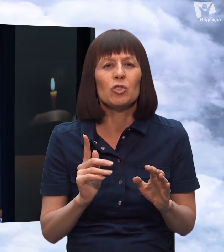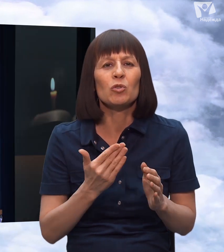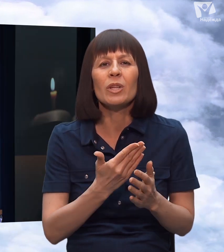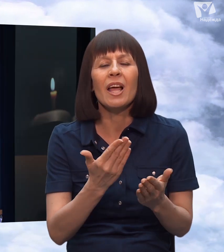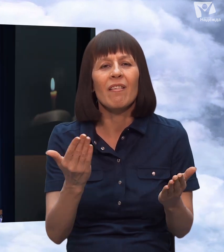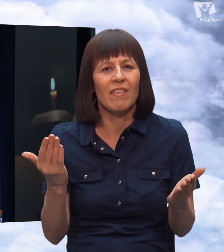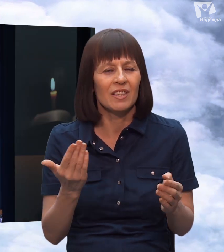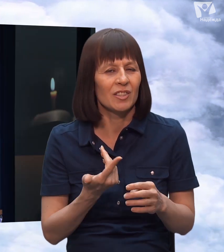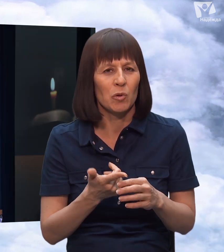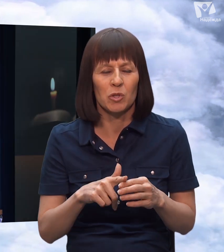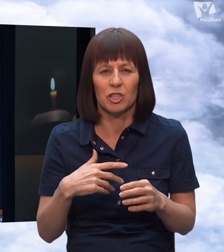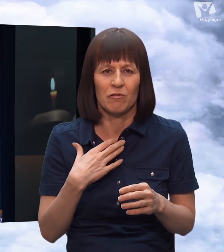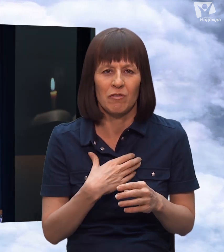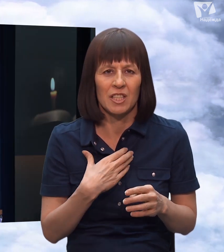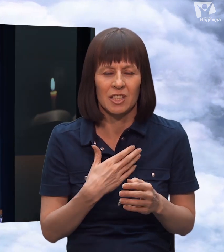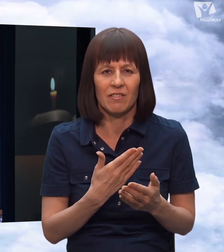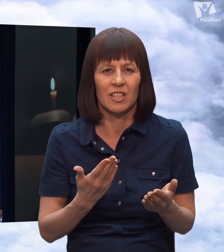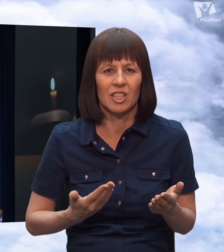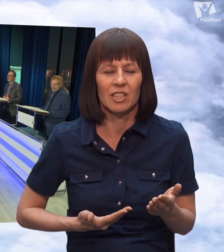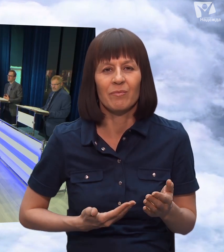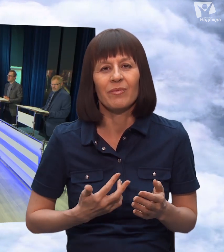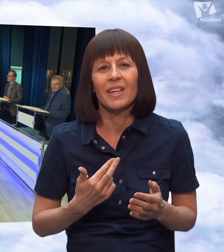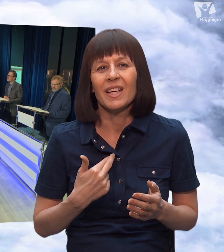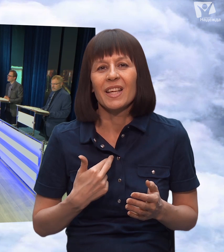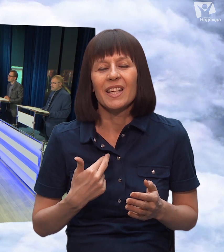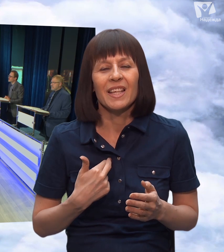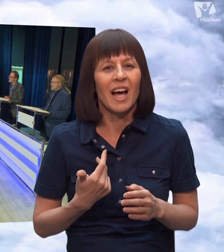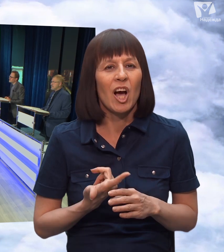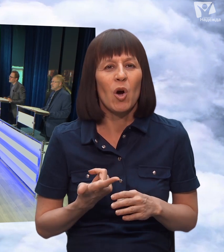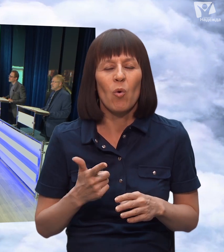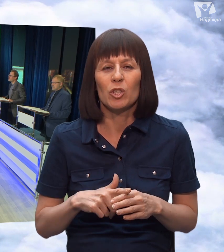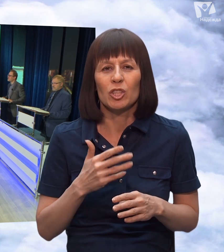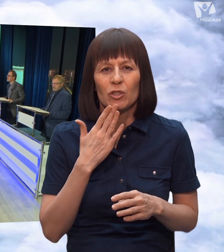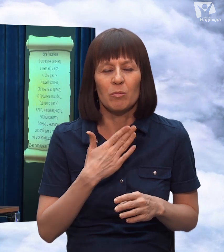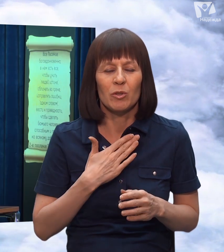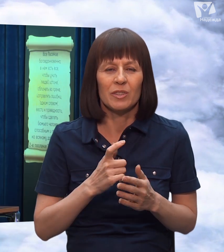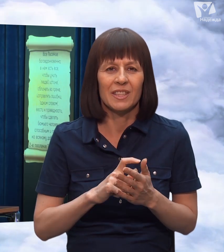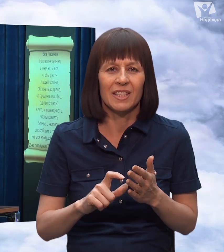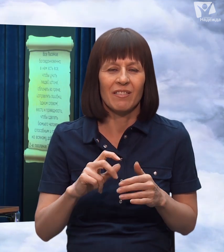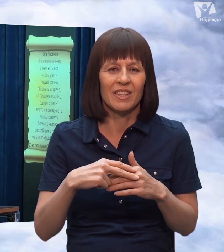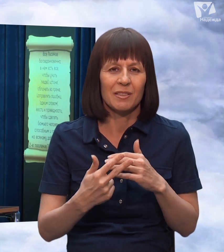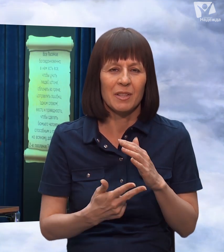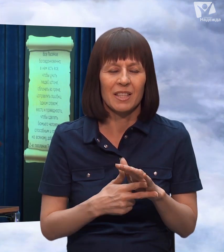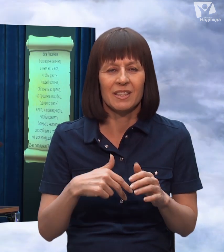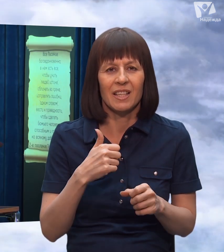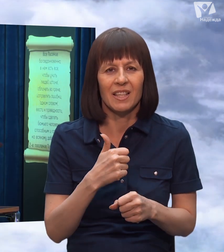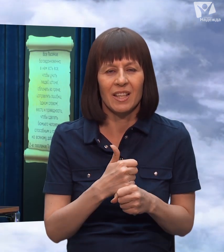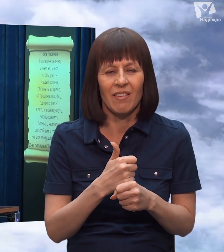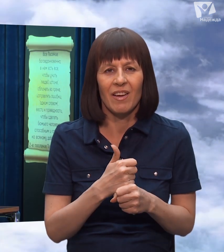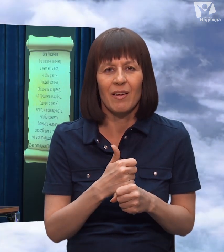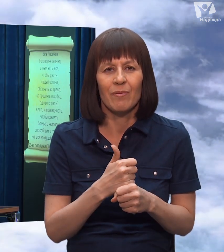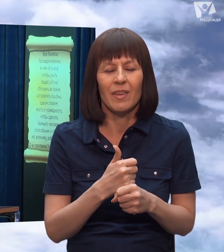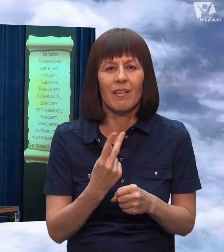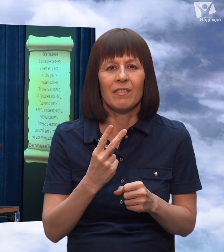применимым сегодня вашей духовной я очень люблю вот этот стих из 18 главы а